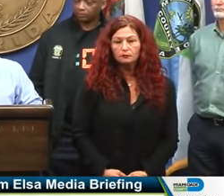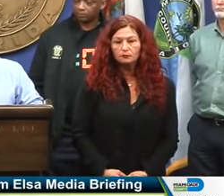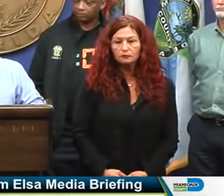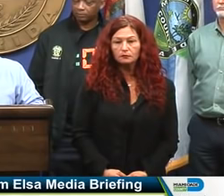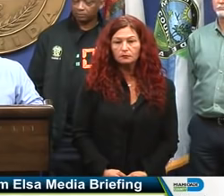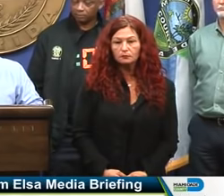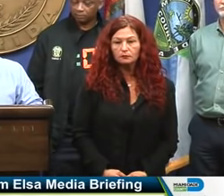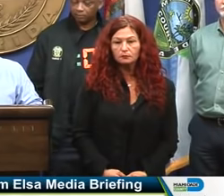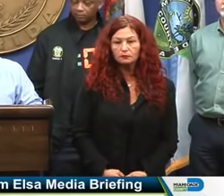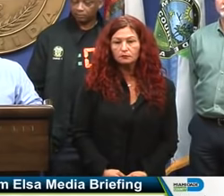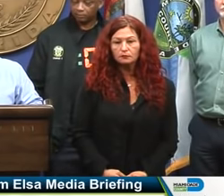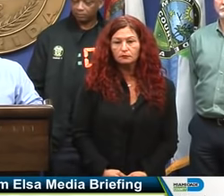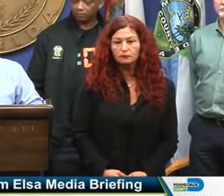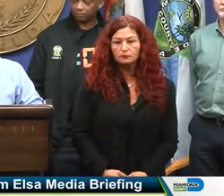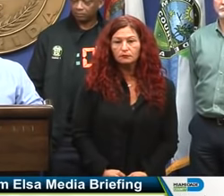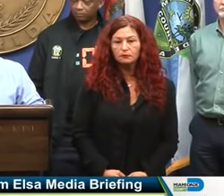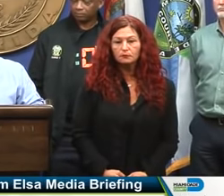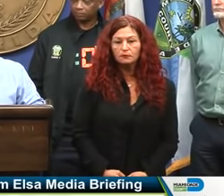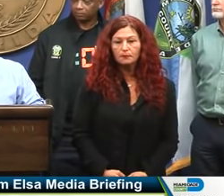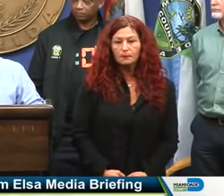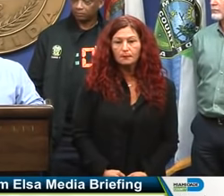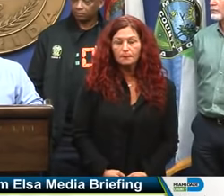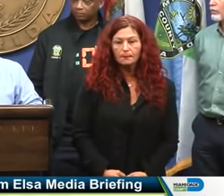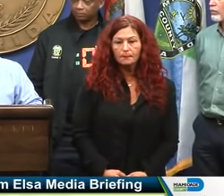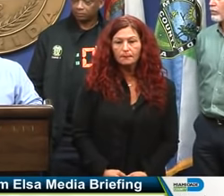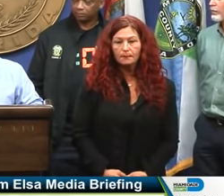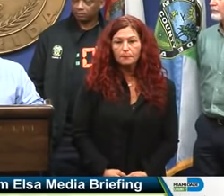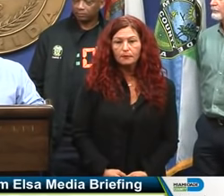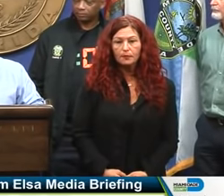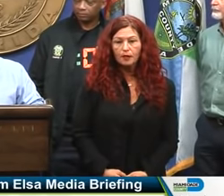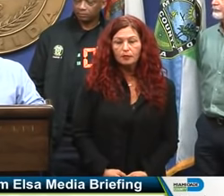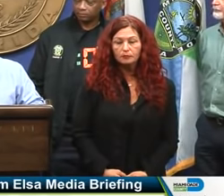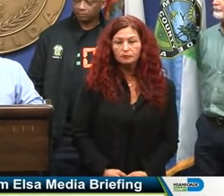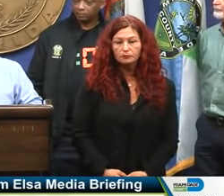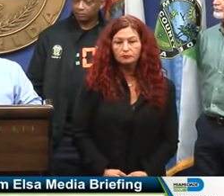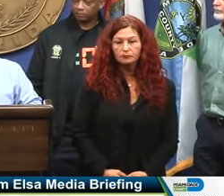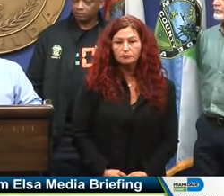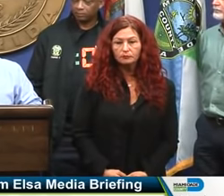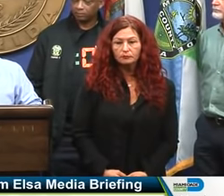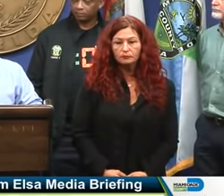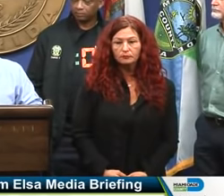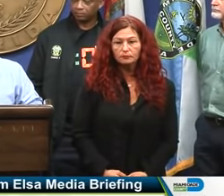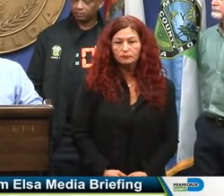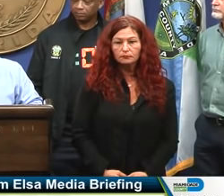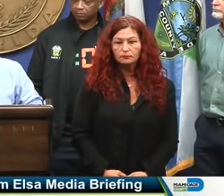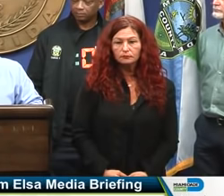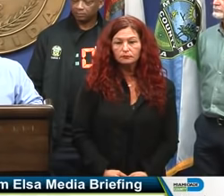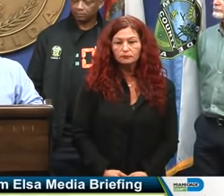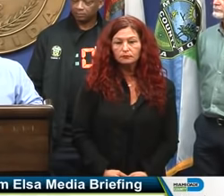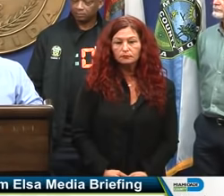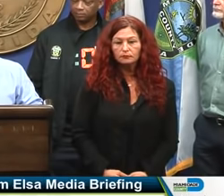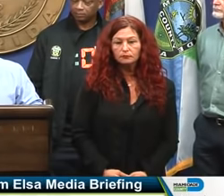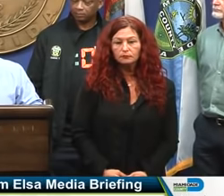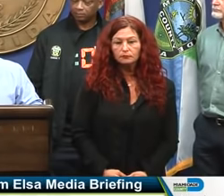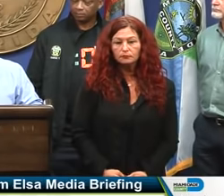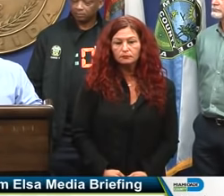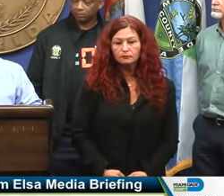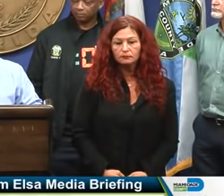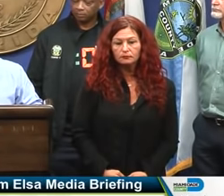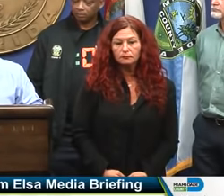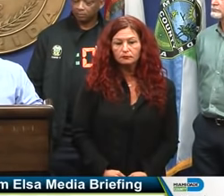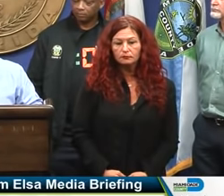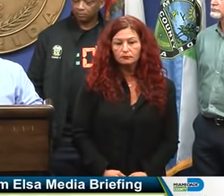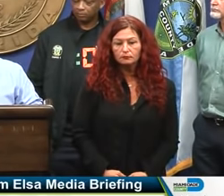noche. Empezando esta noche, se le pide a los residentes que no estén manejando por las simples razones que pueden haber fuertes vientos y